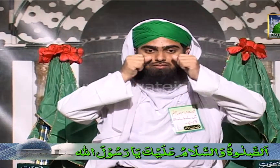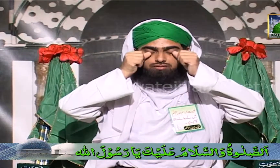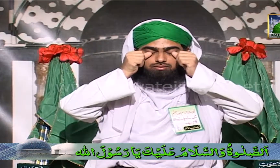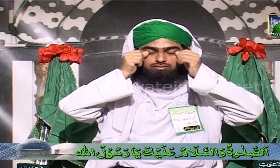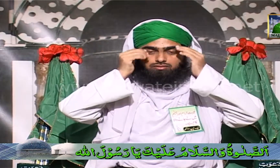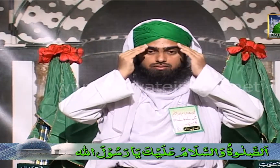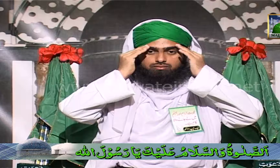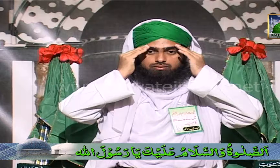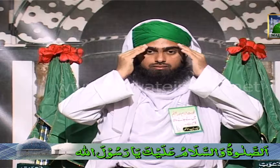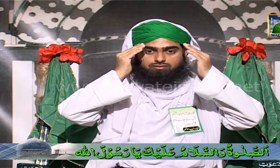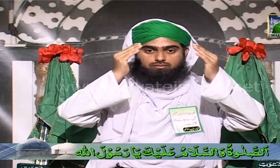الله